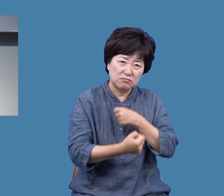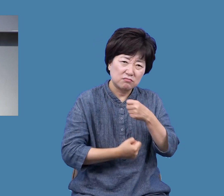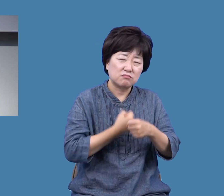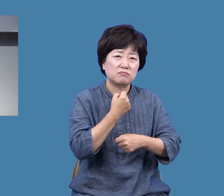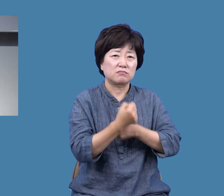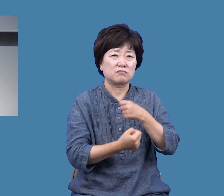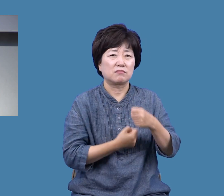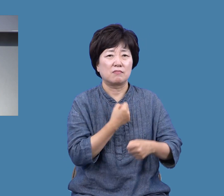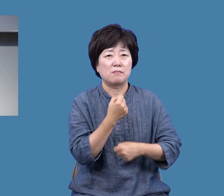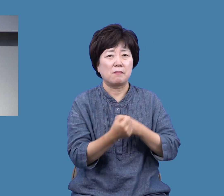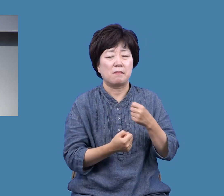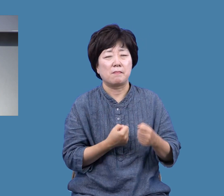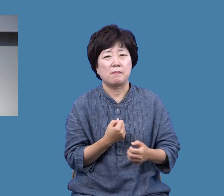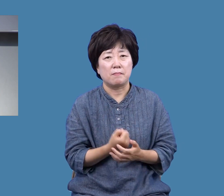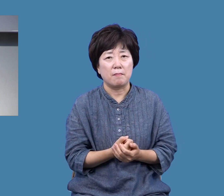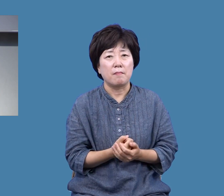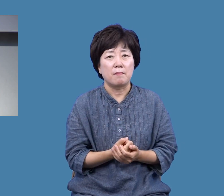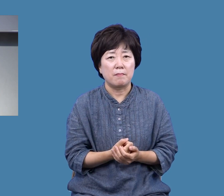무슨 소리입니까?